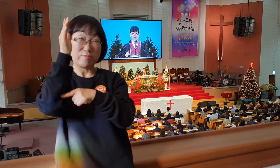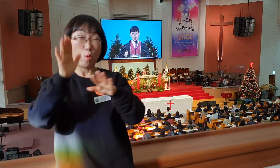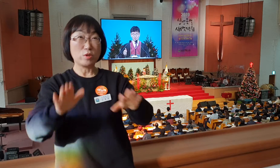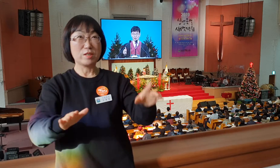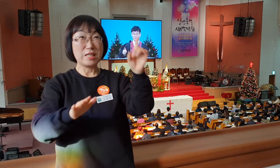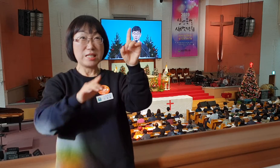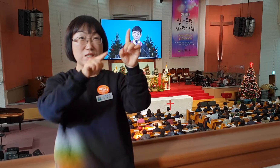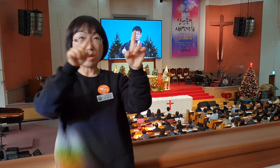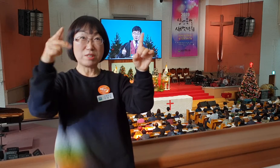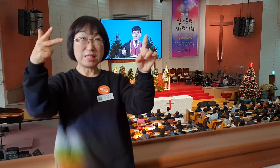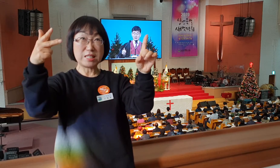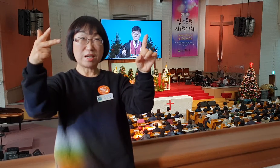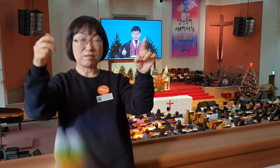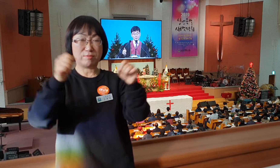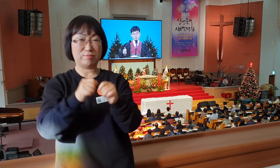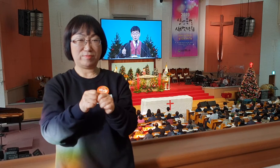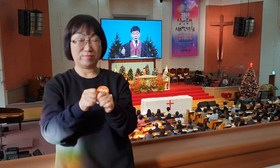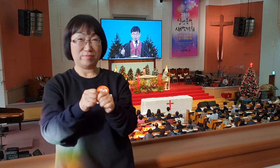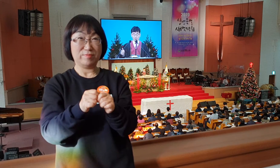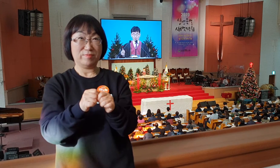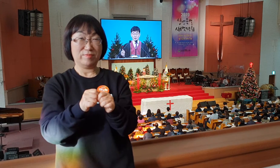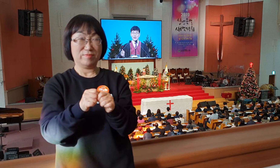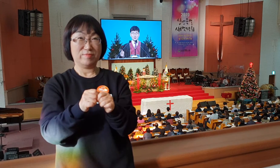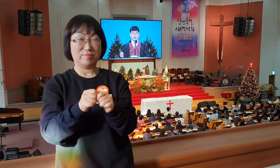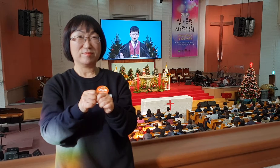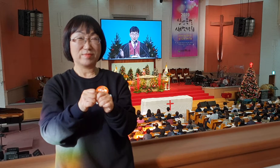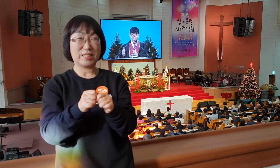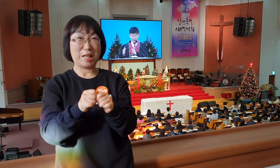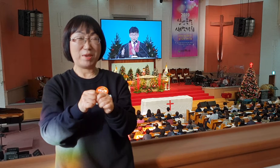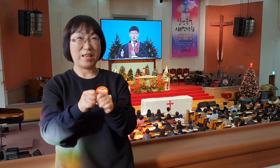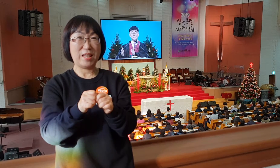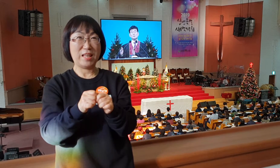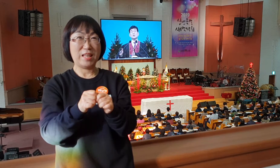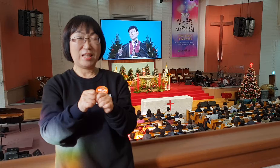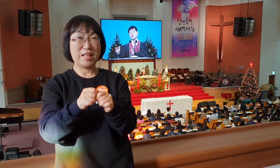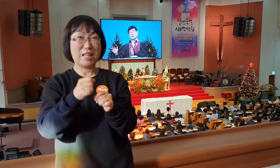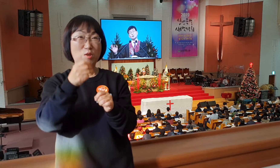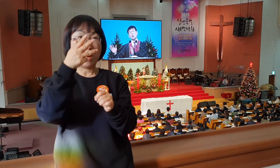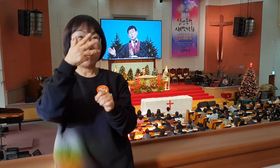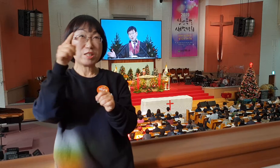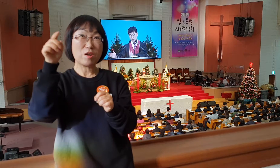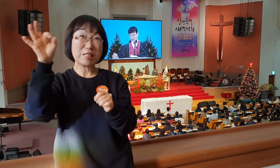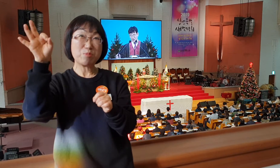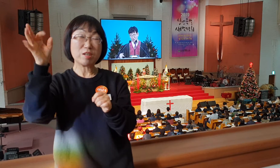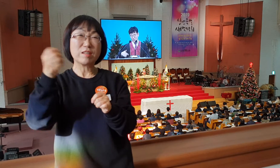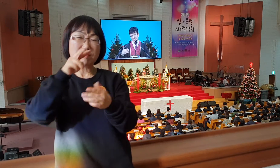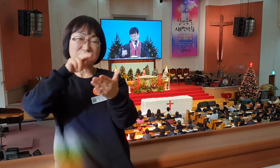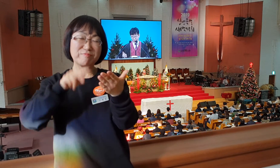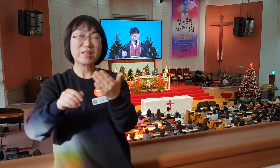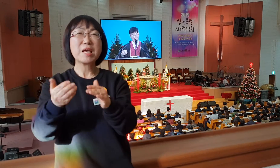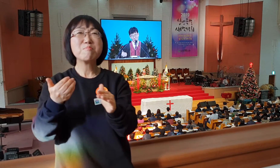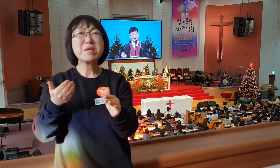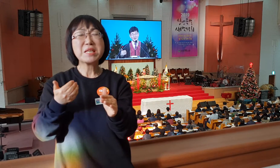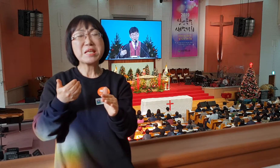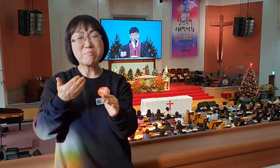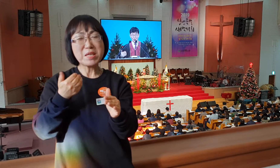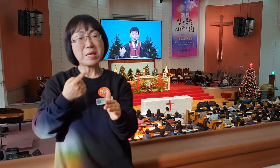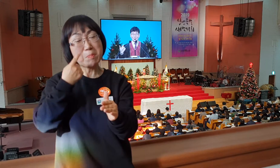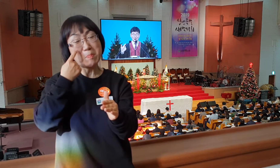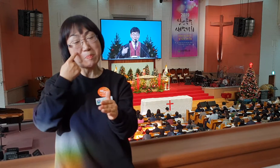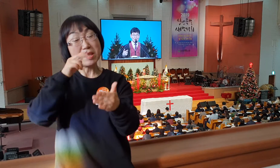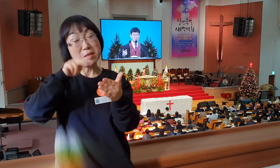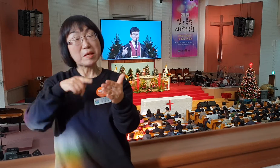7절까지예요. 8절부터 50절까지는 괜히 읽은 건 아니고요. 아, 미리 집에서 공부해 오시라고 8절부터 10절까지